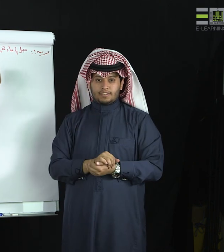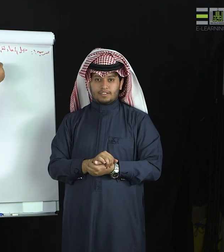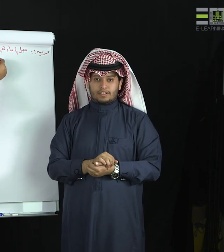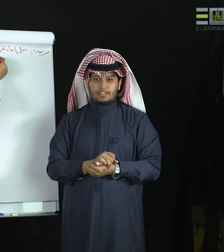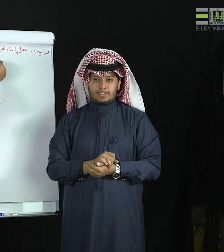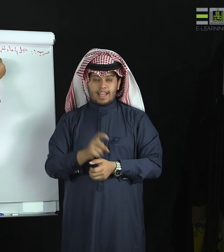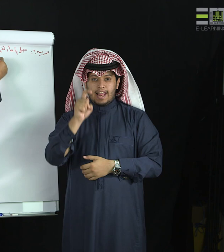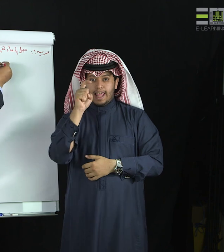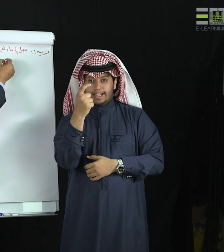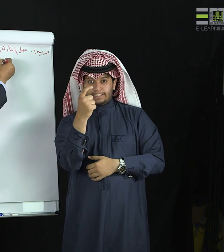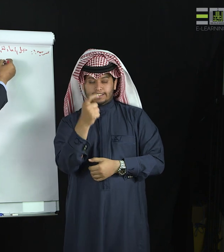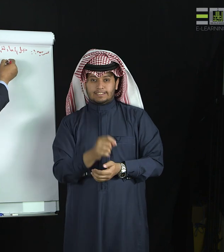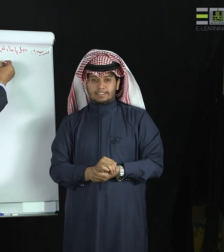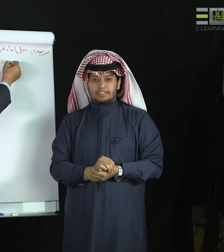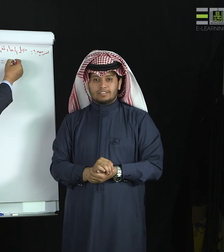اكس